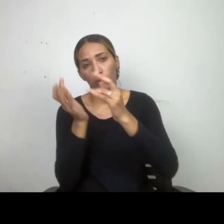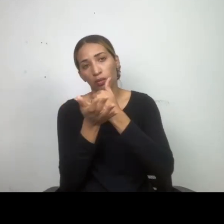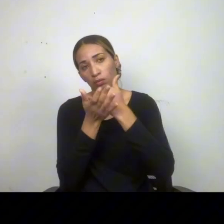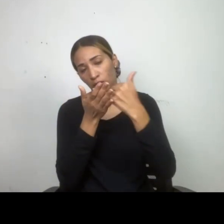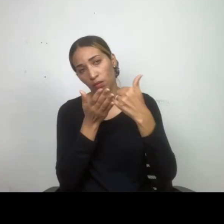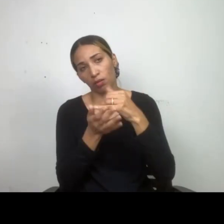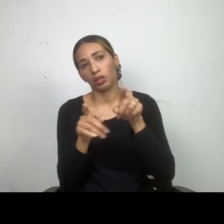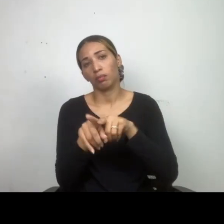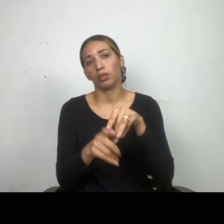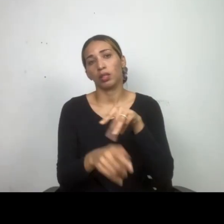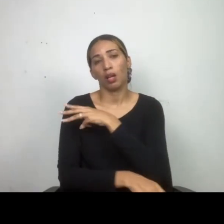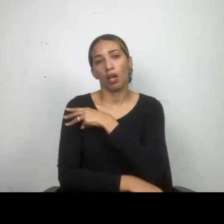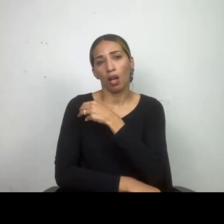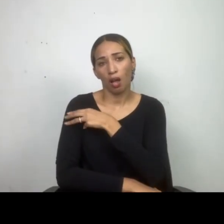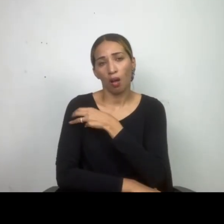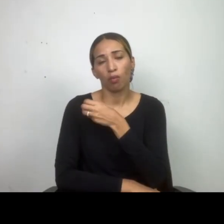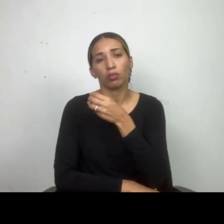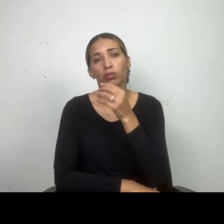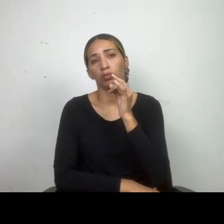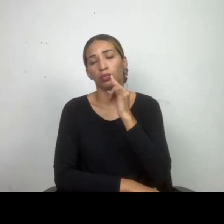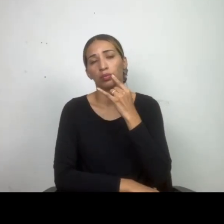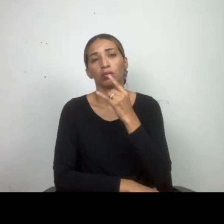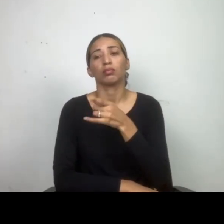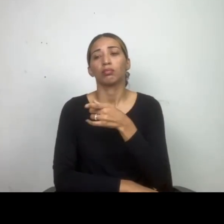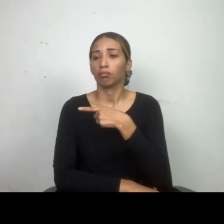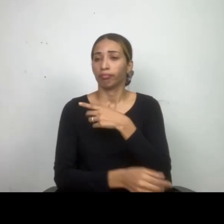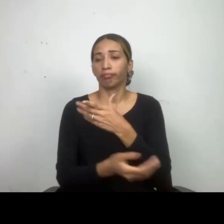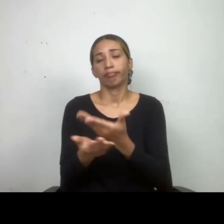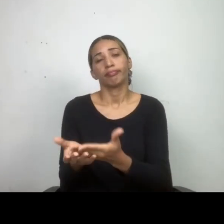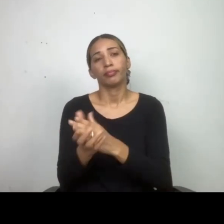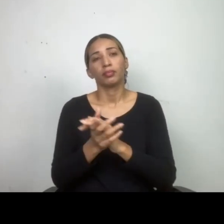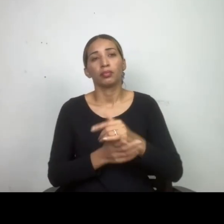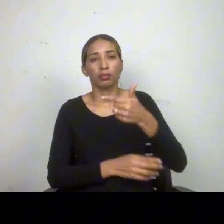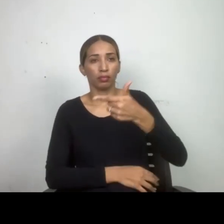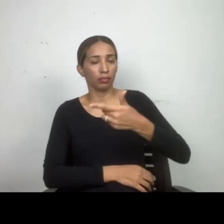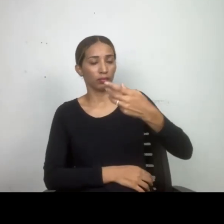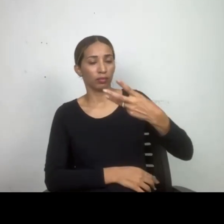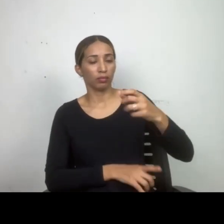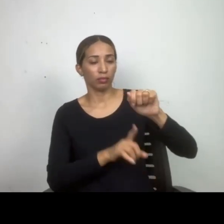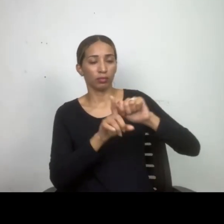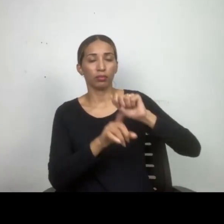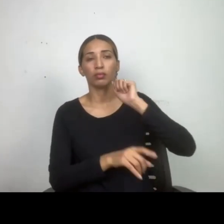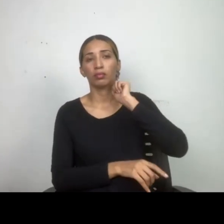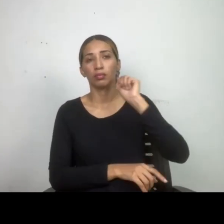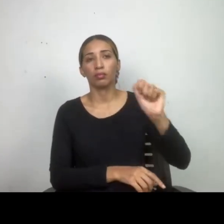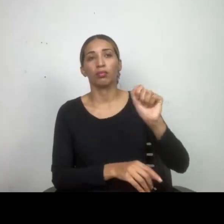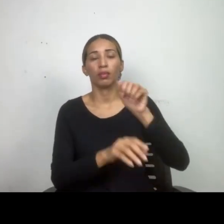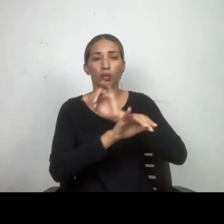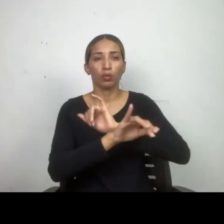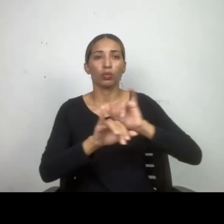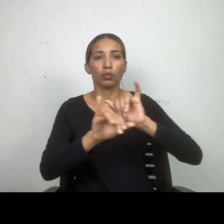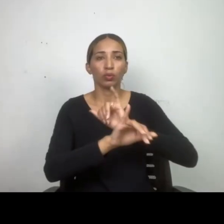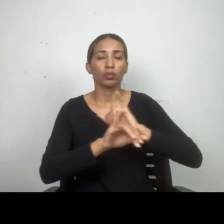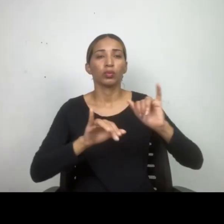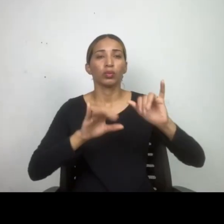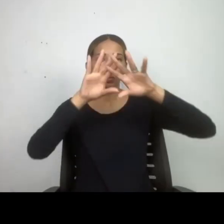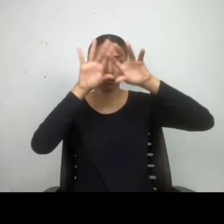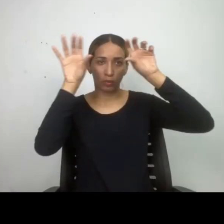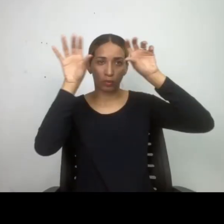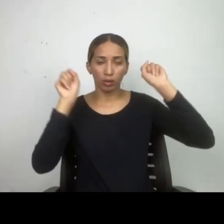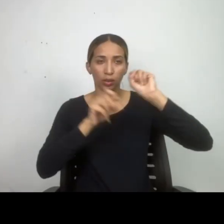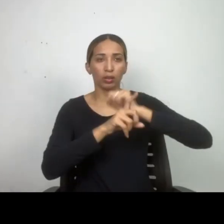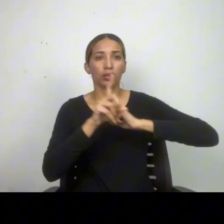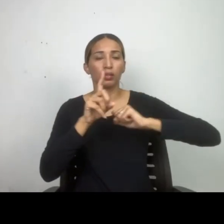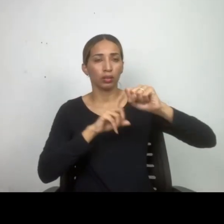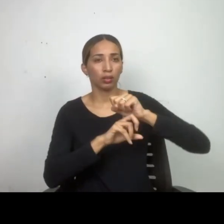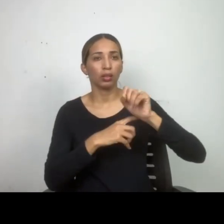abril agora, recente, né, dia 23 de abril, uma publicação do Conselho Nacional de Assistência Social, do Ministério do Desenvolvimento